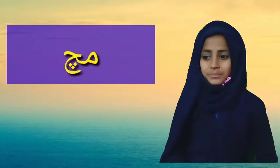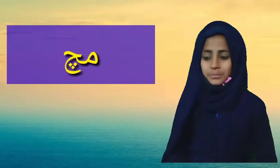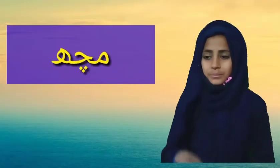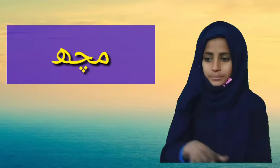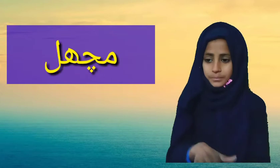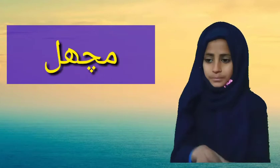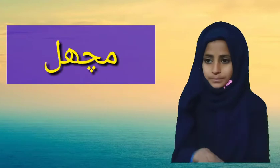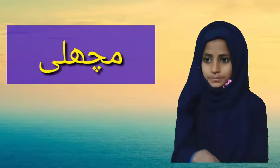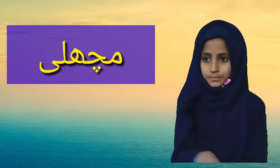मछली,